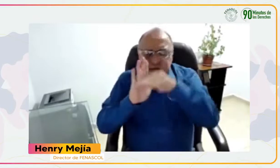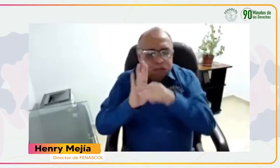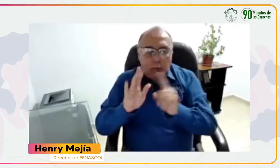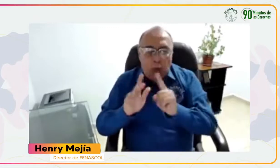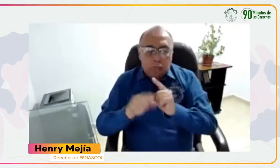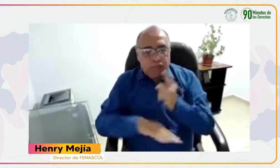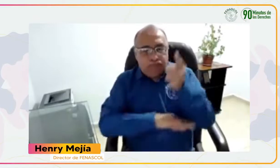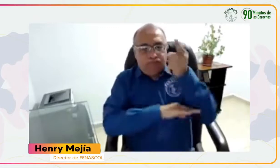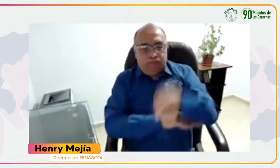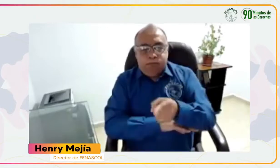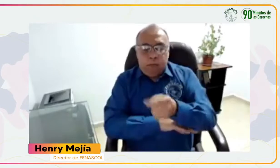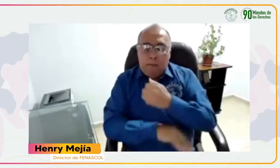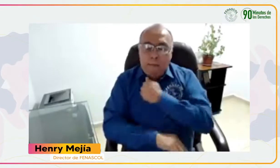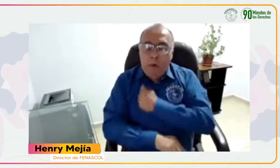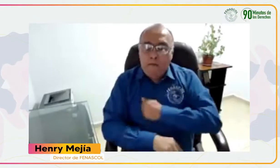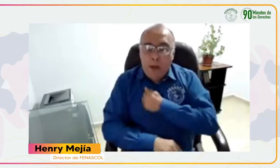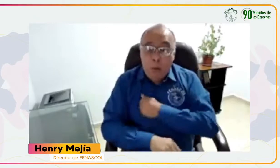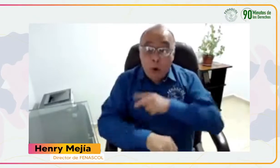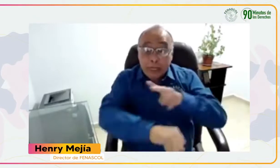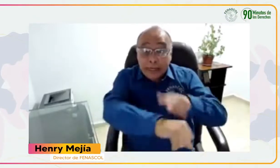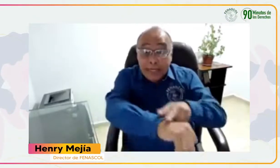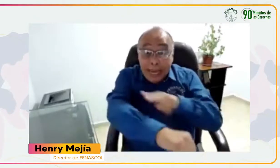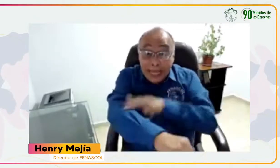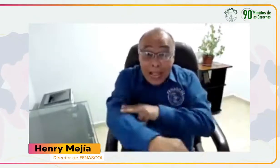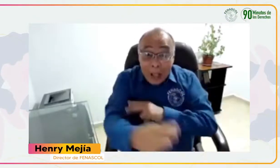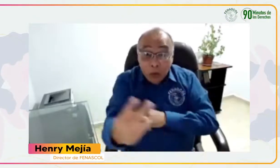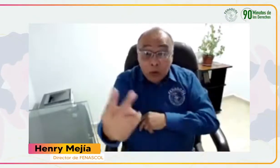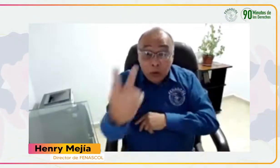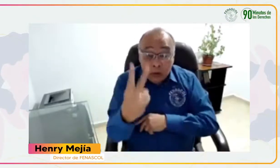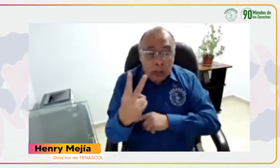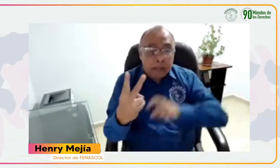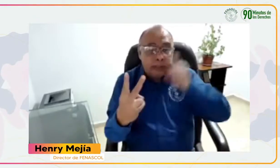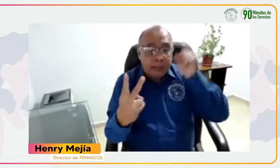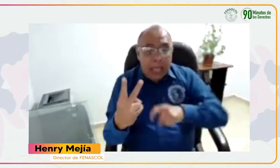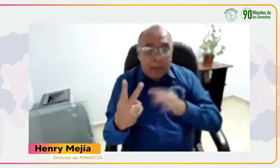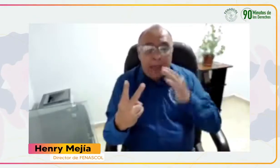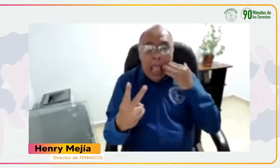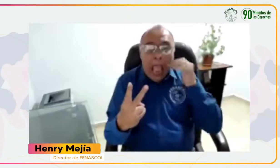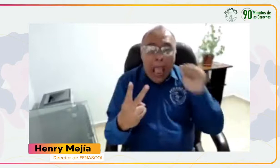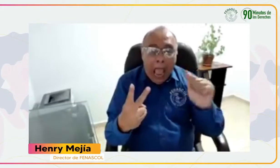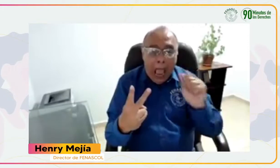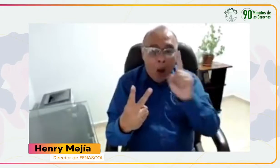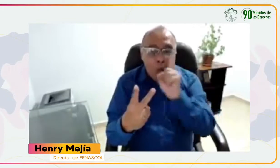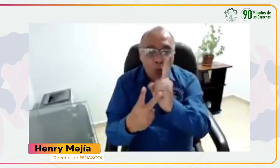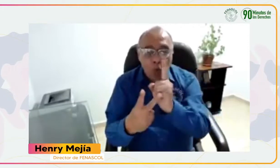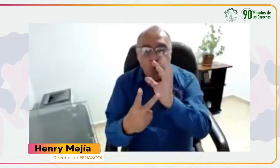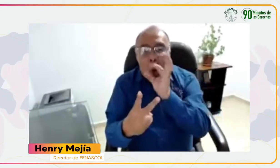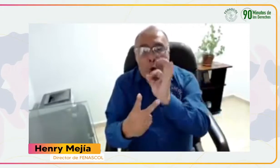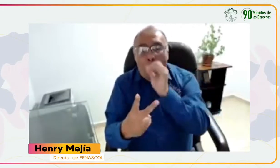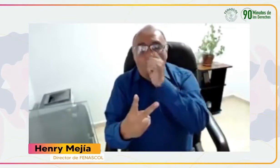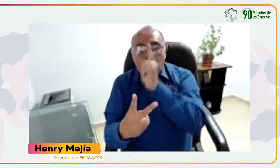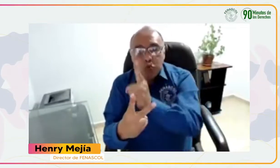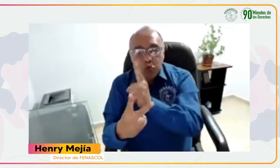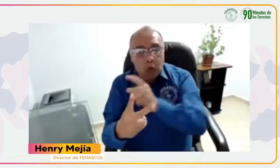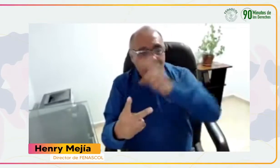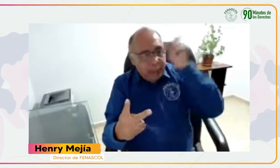a partir de estas políticas se tuviera en cuenta que debe ser un hombre y una